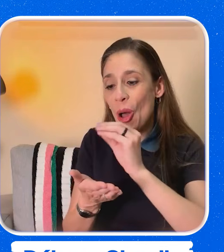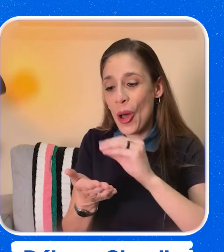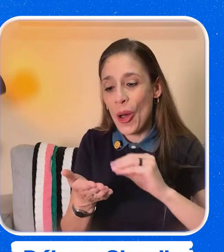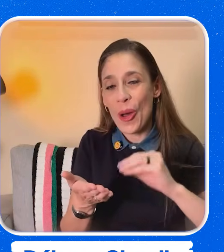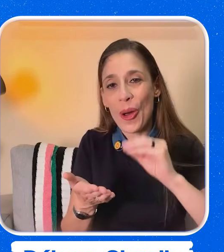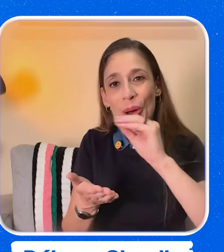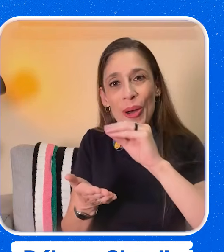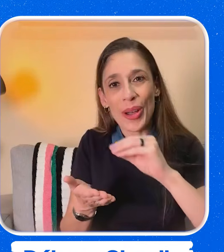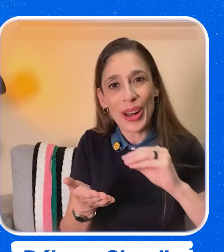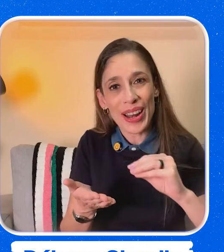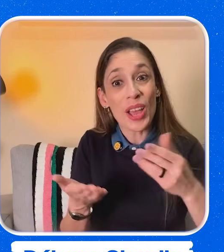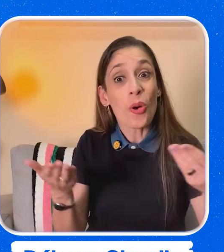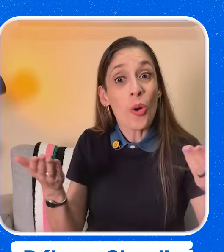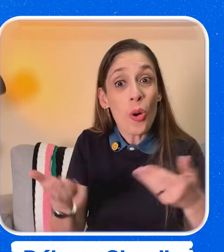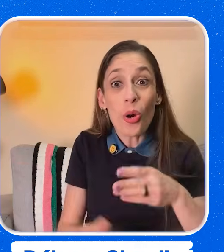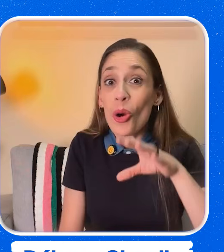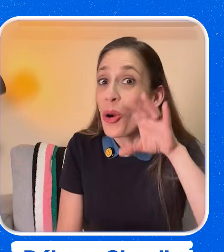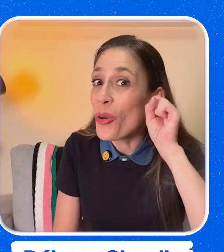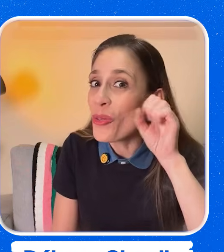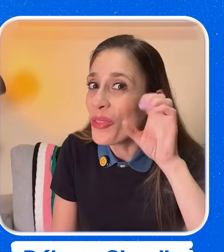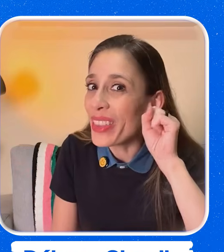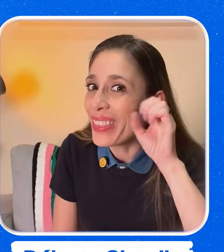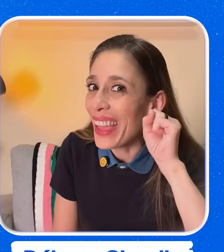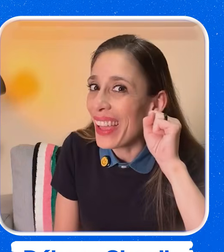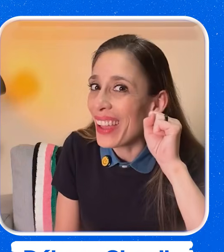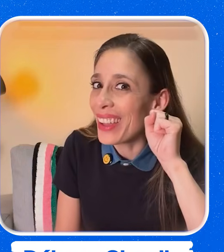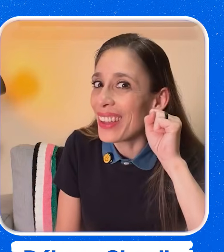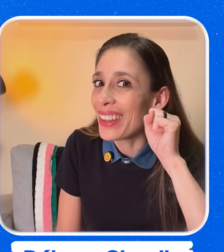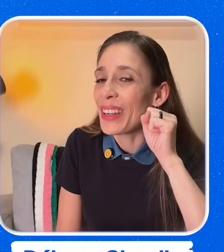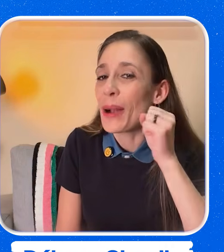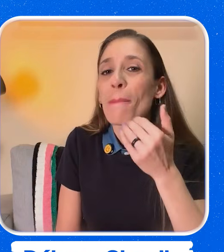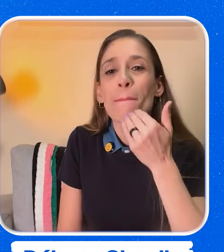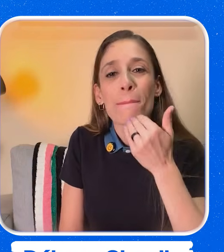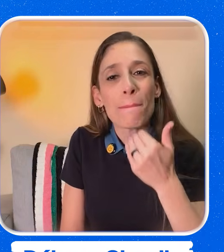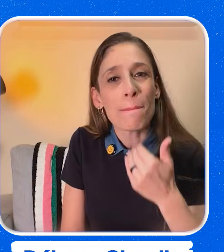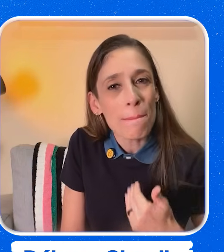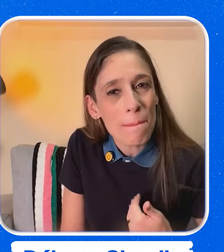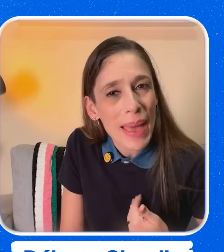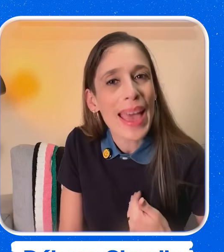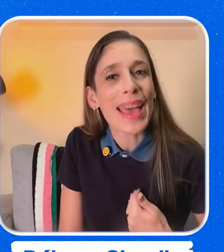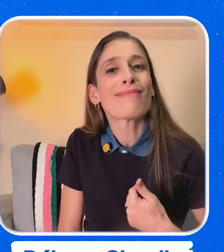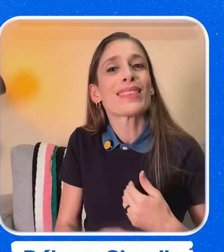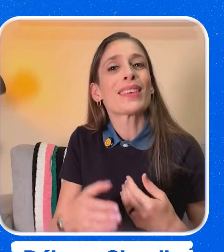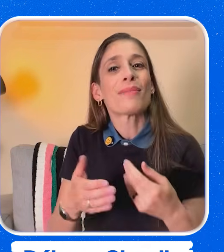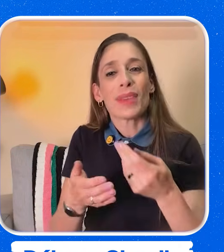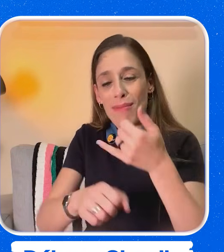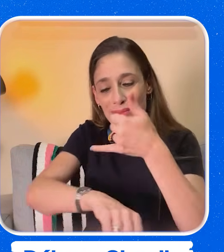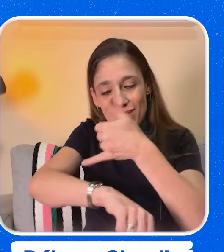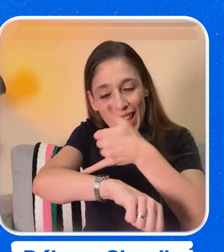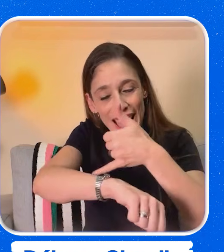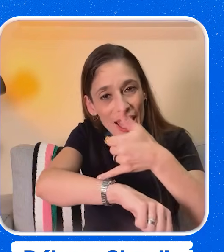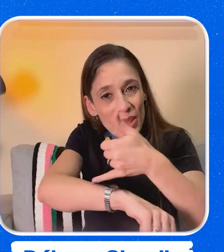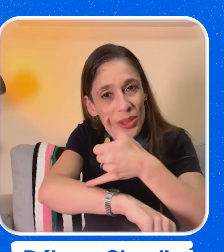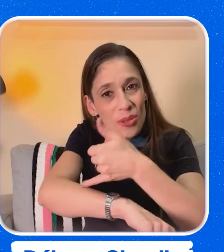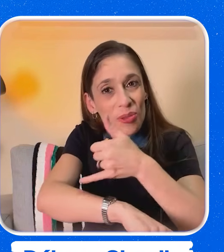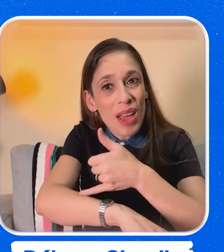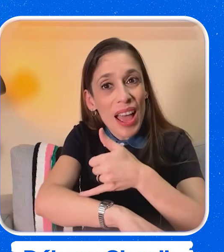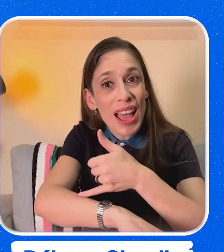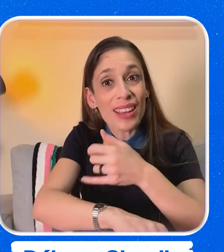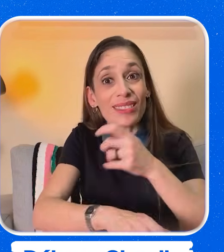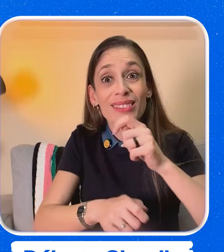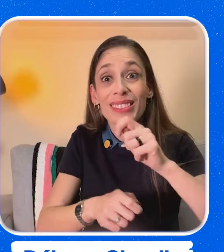me procuram querendo fazer o sinal daqui, né? Não só pessoas surdas, né? Mas